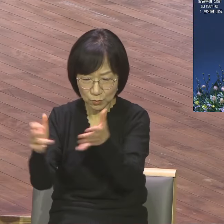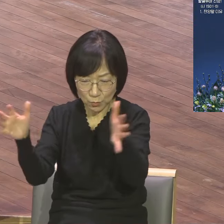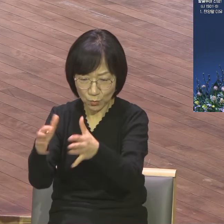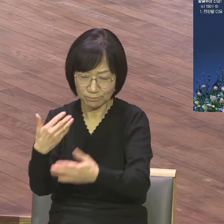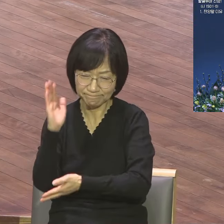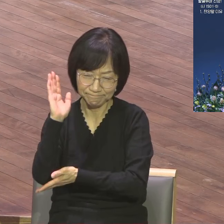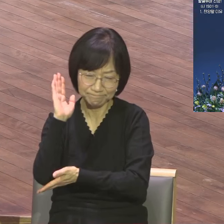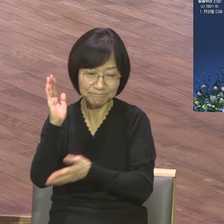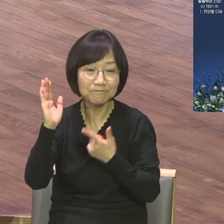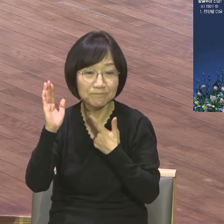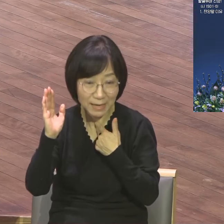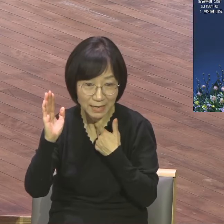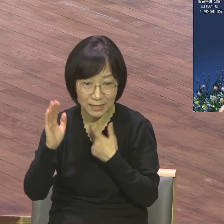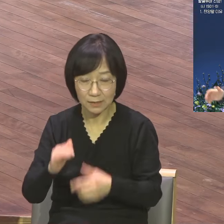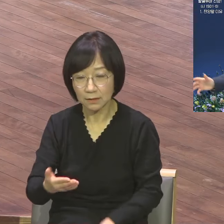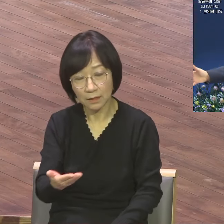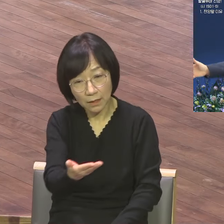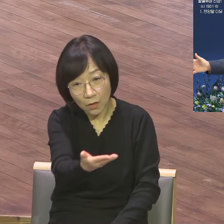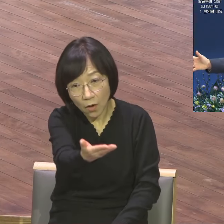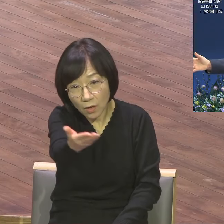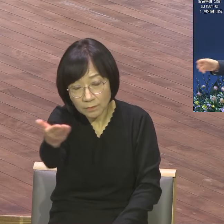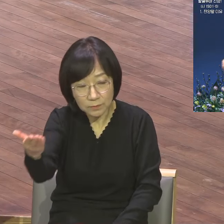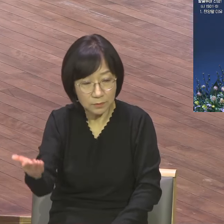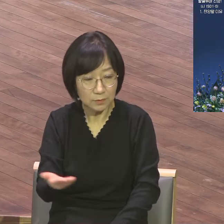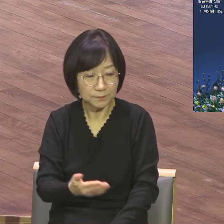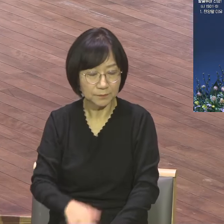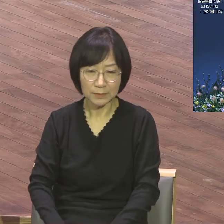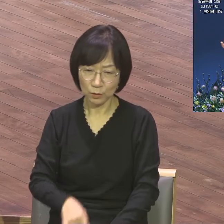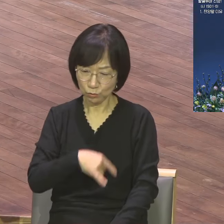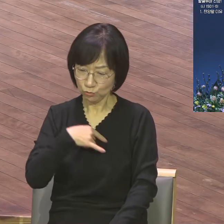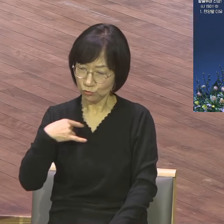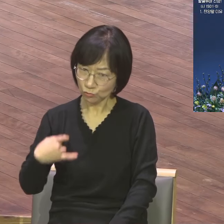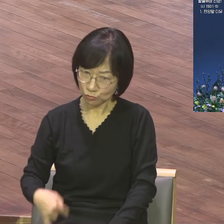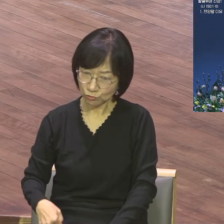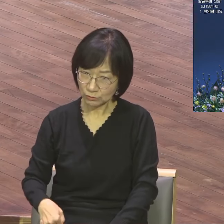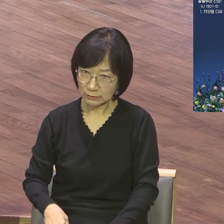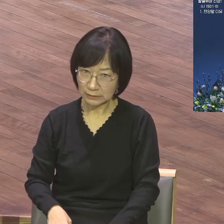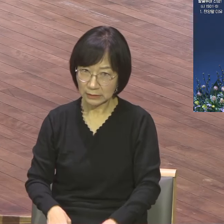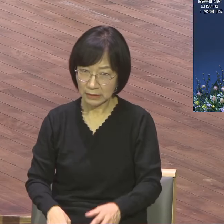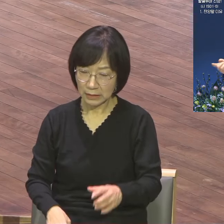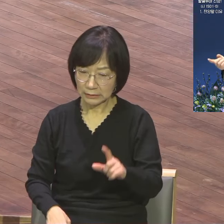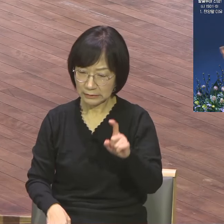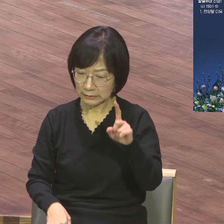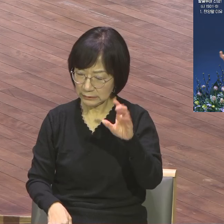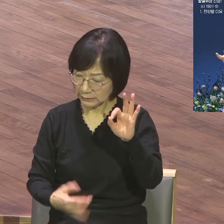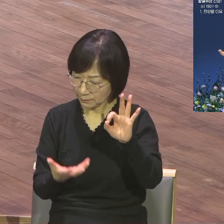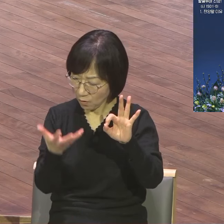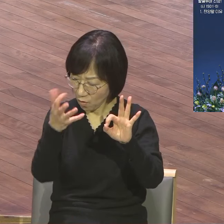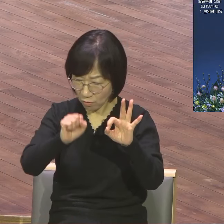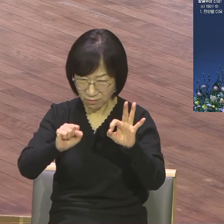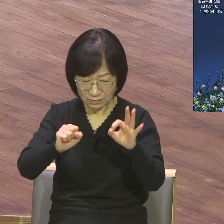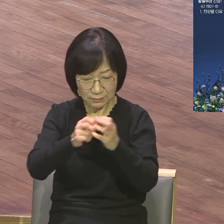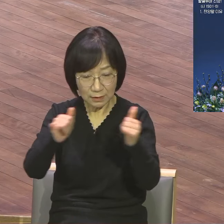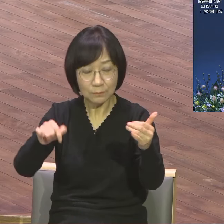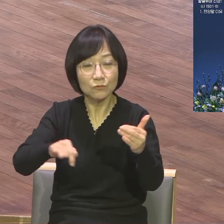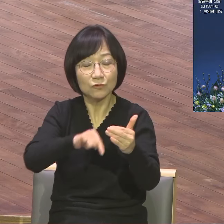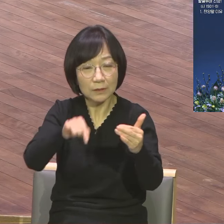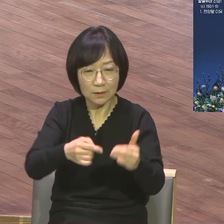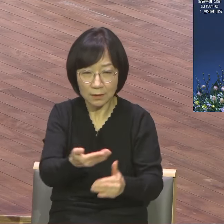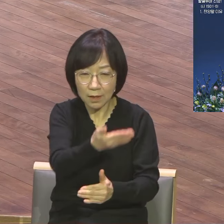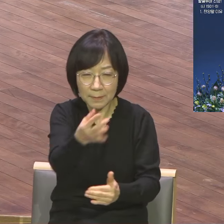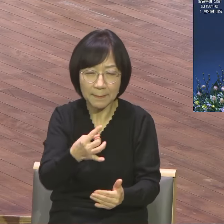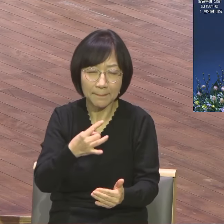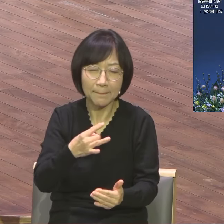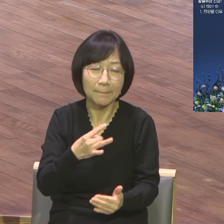그랬어요. 당신들이 중국인 십몇 억 중에 여러분들을 그 목사님들도 계시고 그래요. 여러분들을